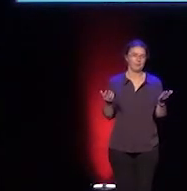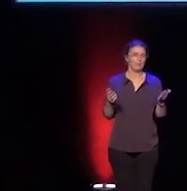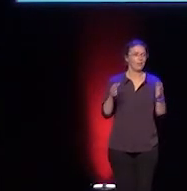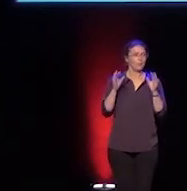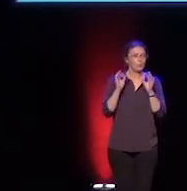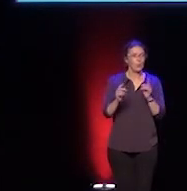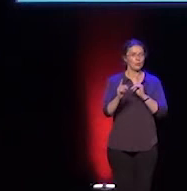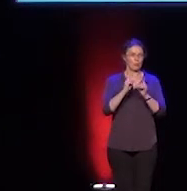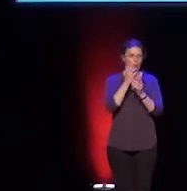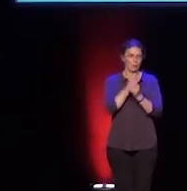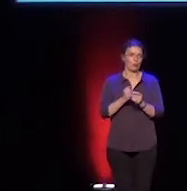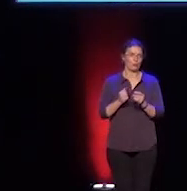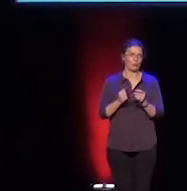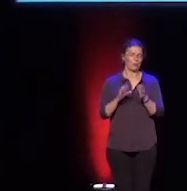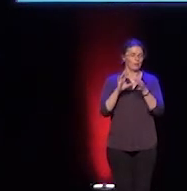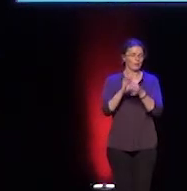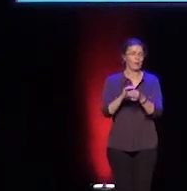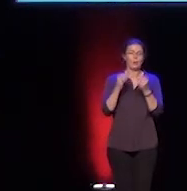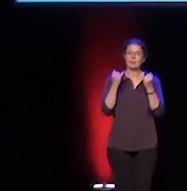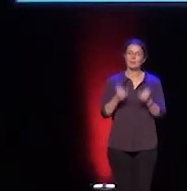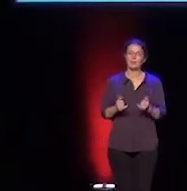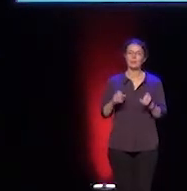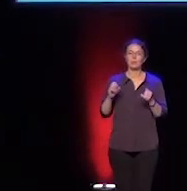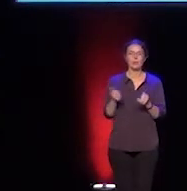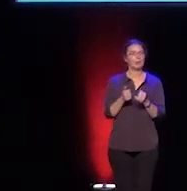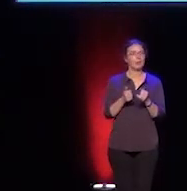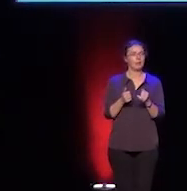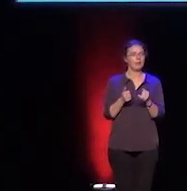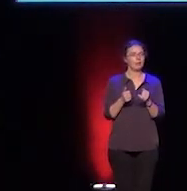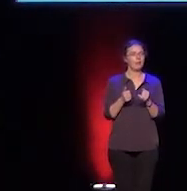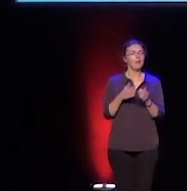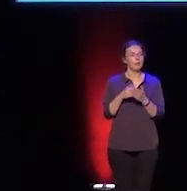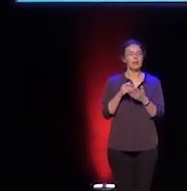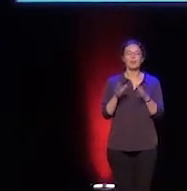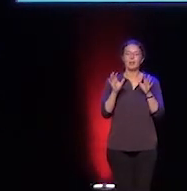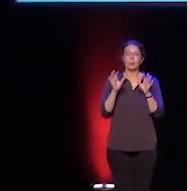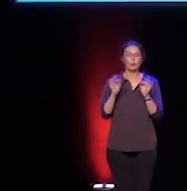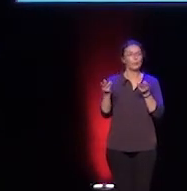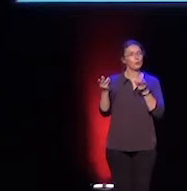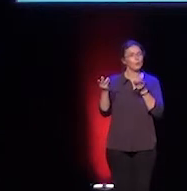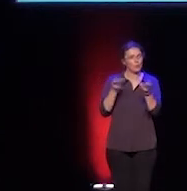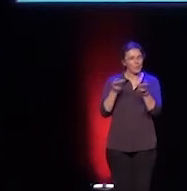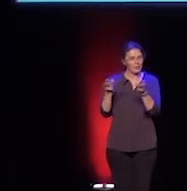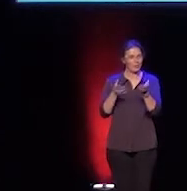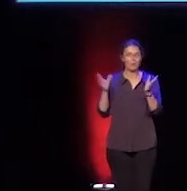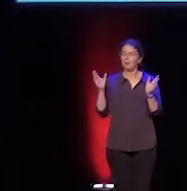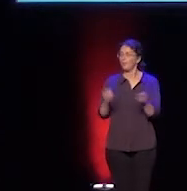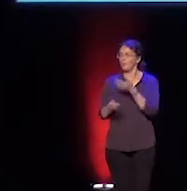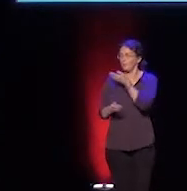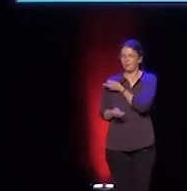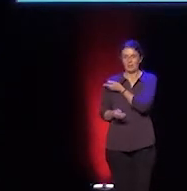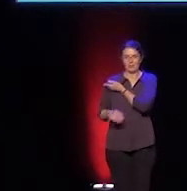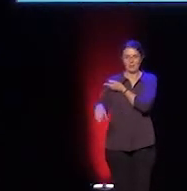gute Gespräche im Anschluss und jetzt erst einmal weiterhin gute Unterhaltung mit